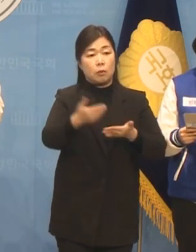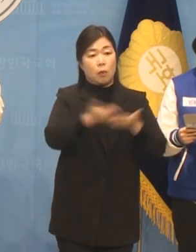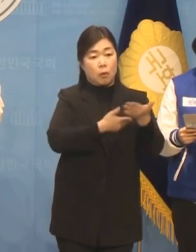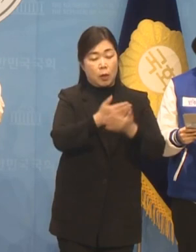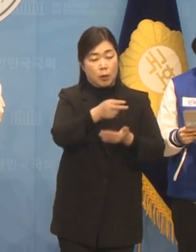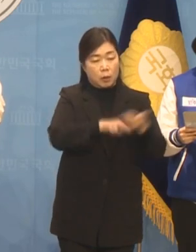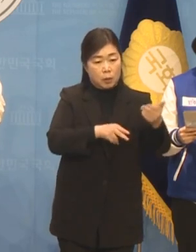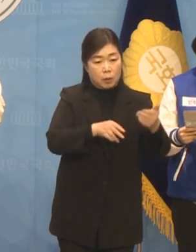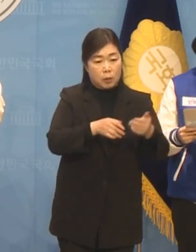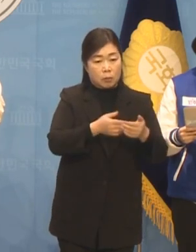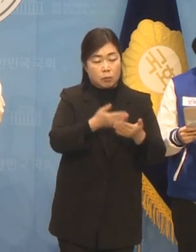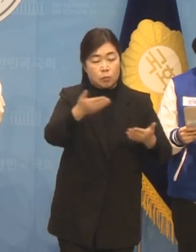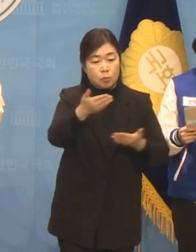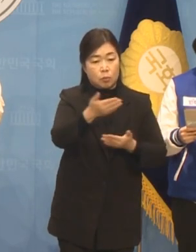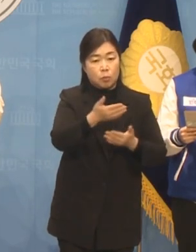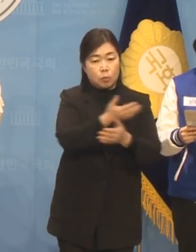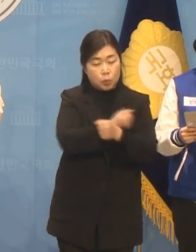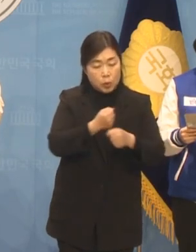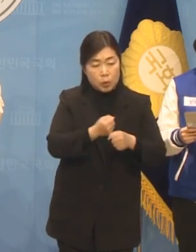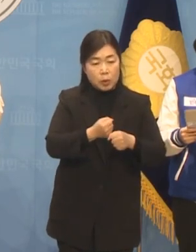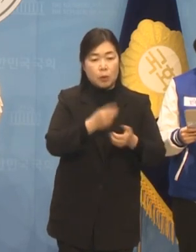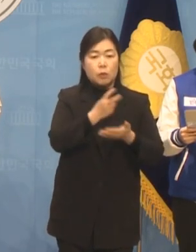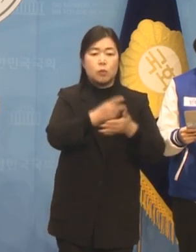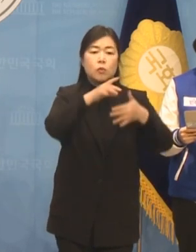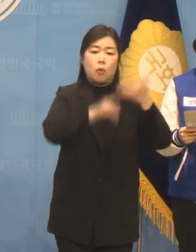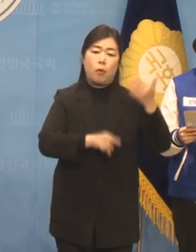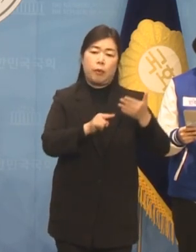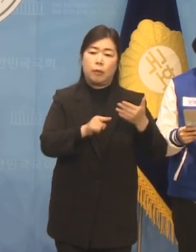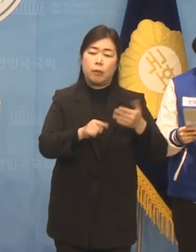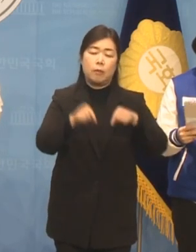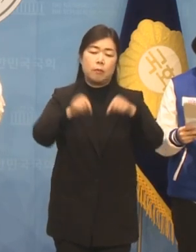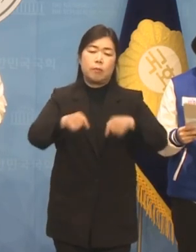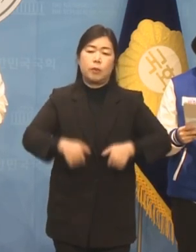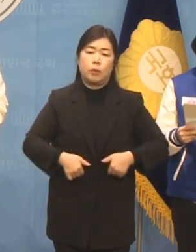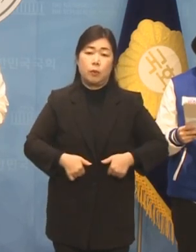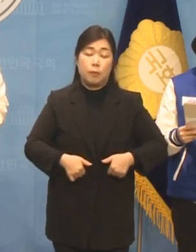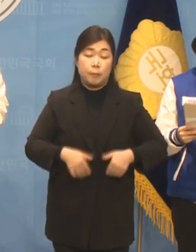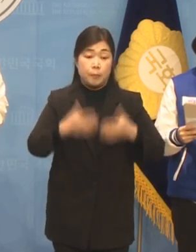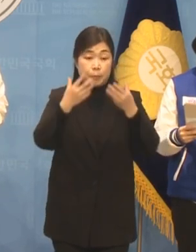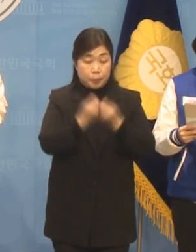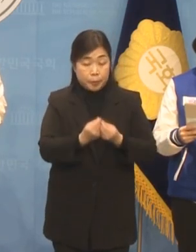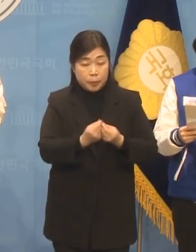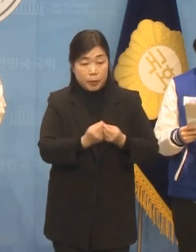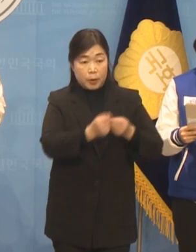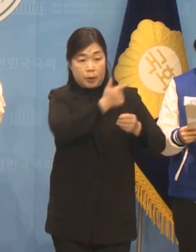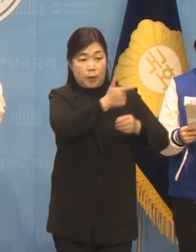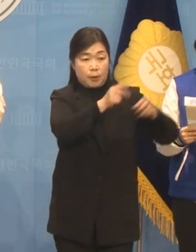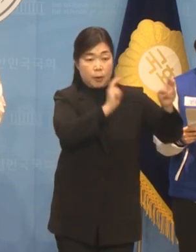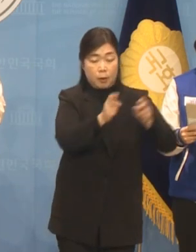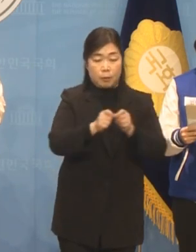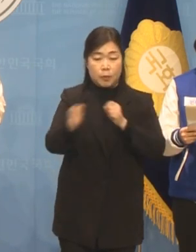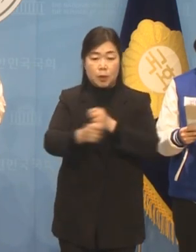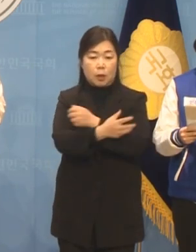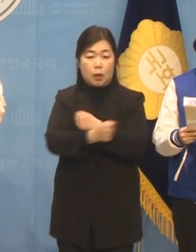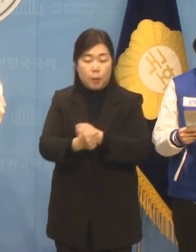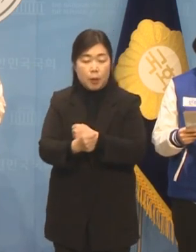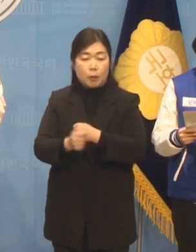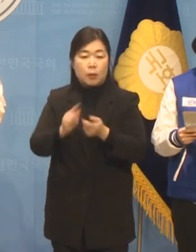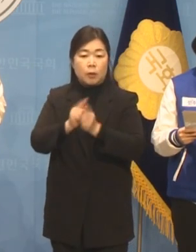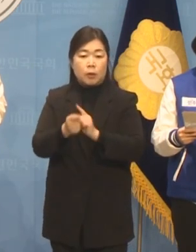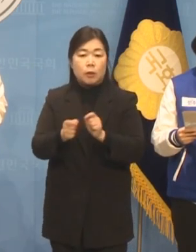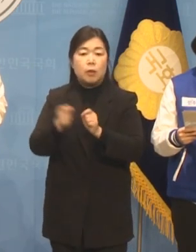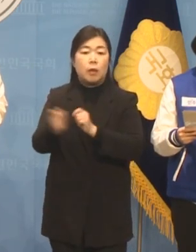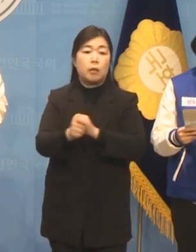마련되어야 됩니다. 예를 들면 프랜차이즈 본사의 경우에 있어서는 매출액이 줄어드니까 그것을 가맹점주에게 전가시키기